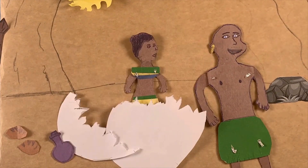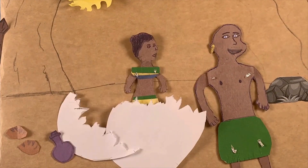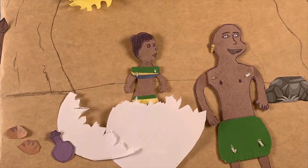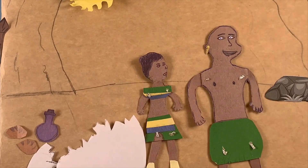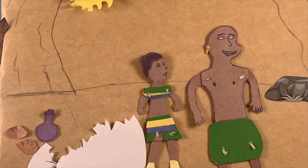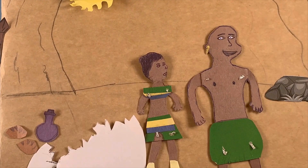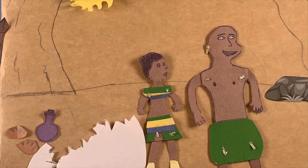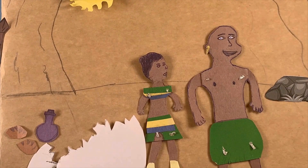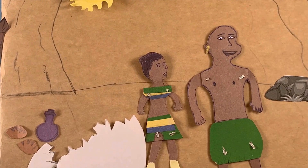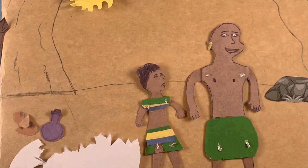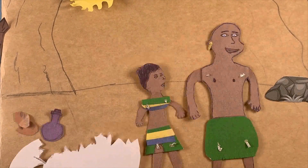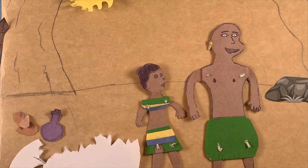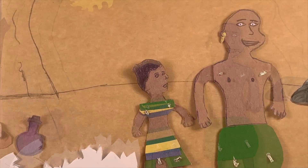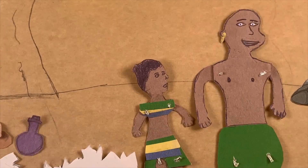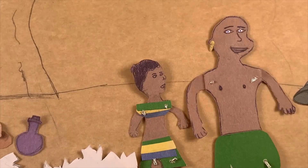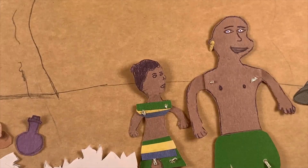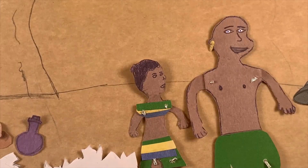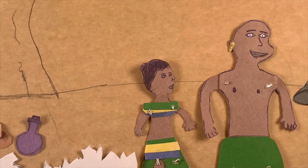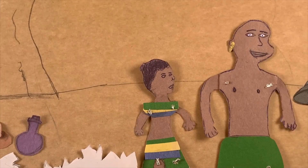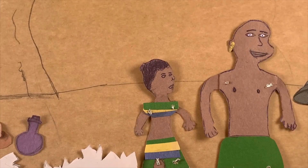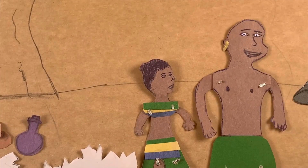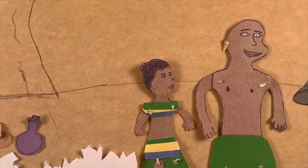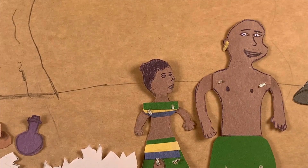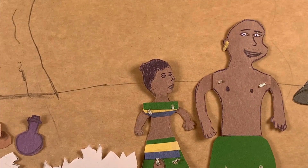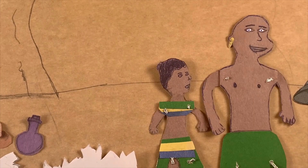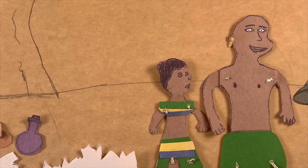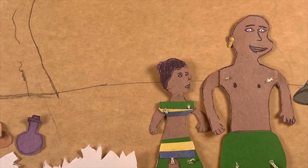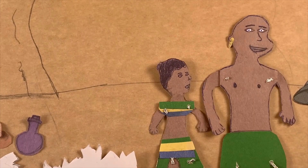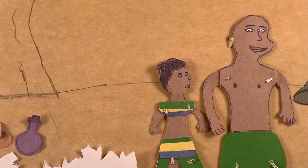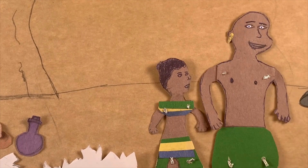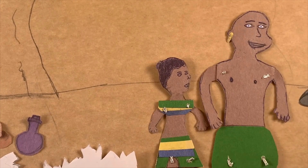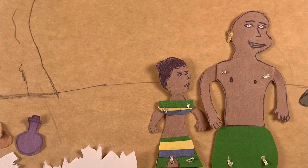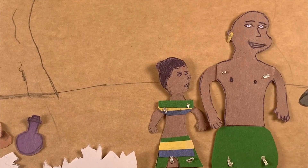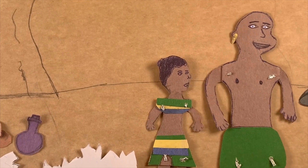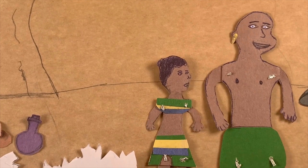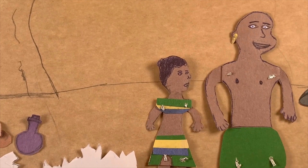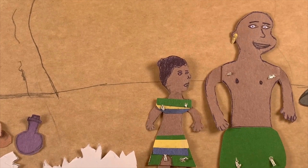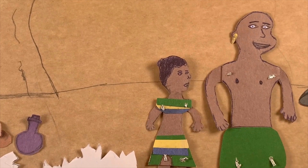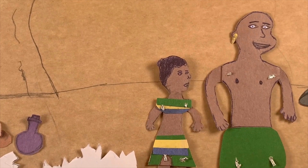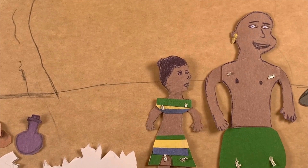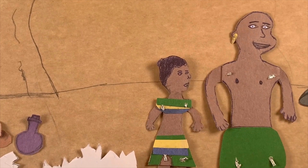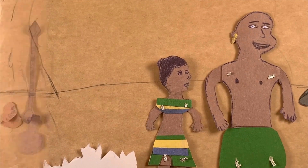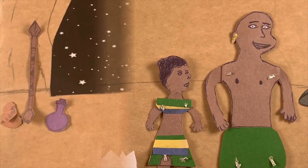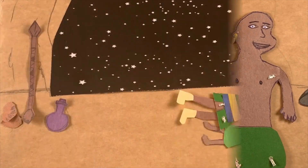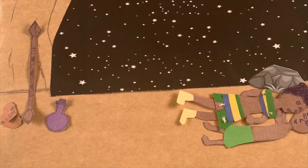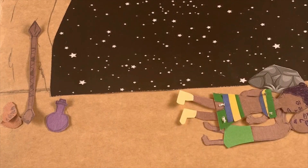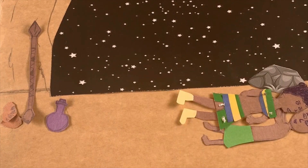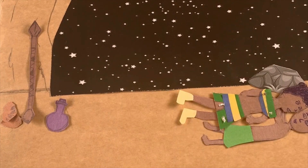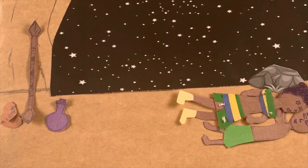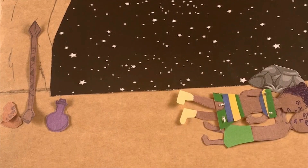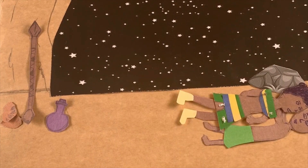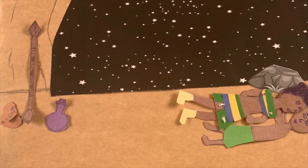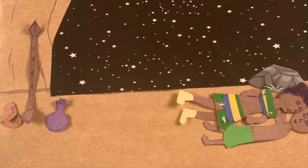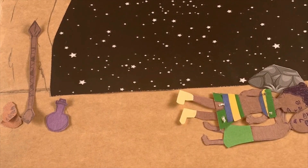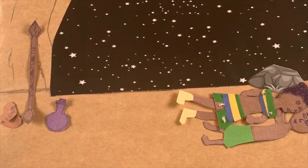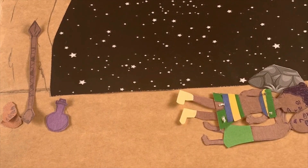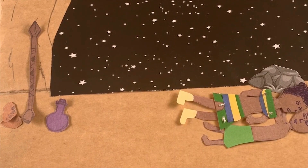dijo: Cetetelane, cuando estés borracho, no me llames hija de boba de truz. Al siguiente día, Cetetelane ya